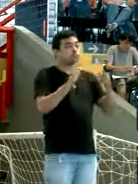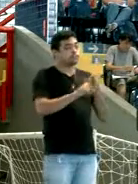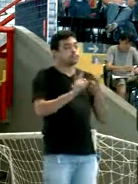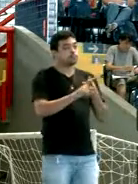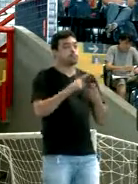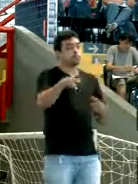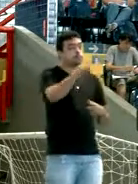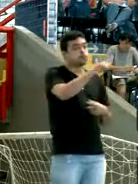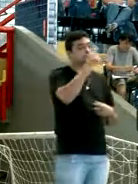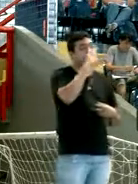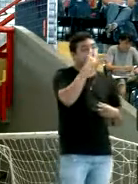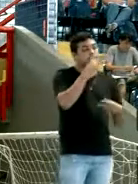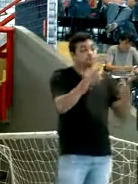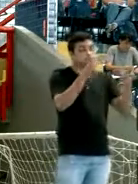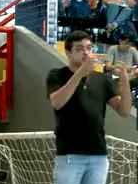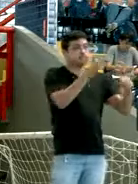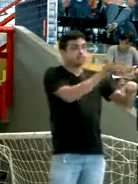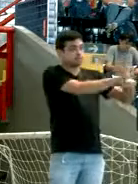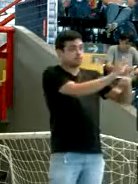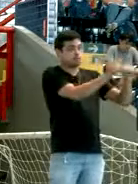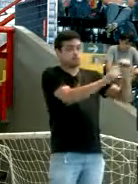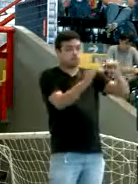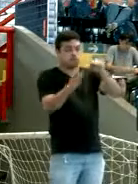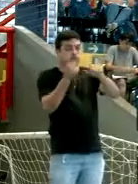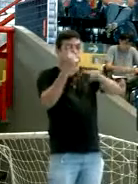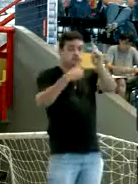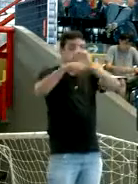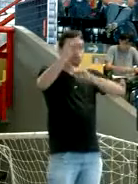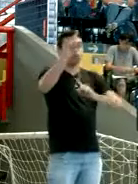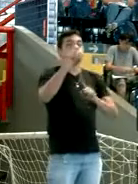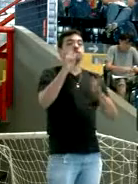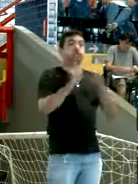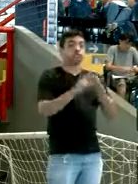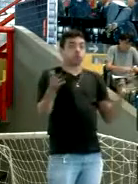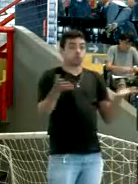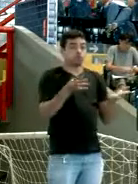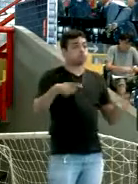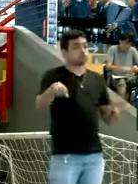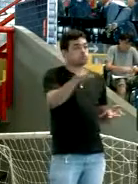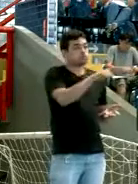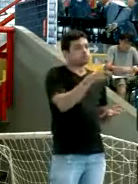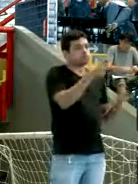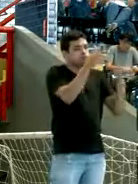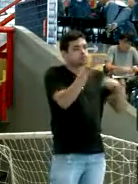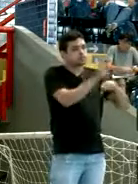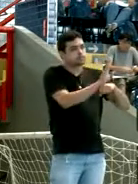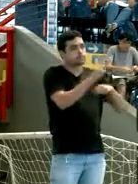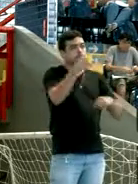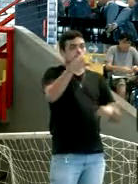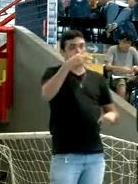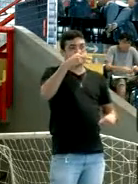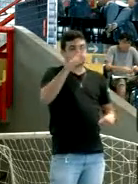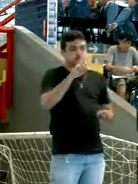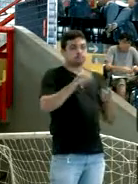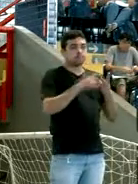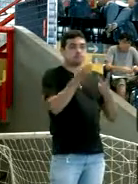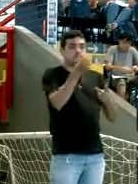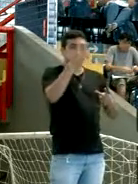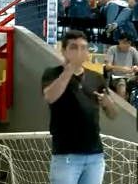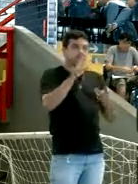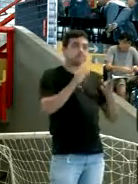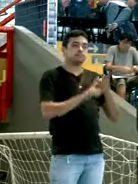o cinema mudou muito, evoluiu. Hoje você vê o cinema 3D,